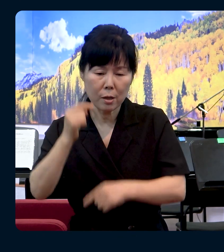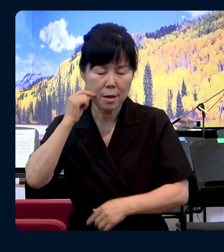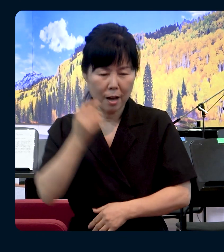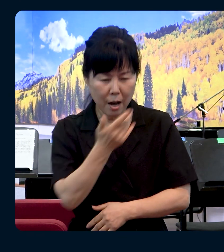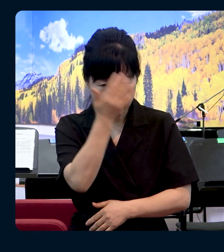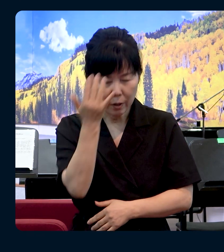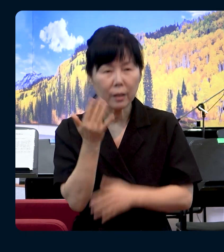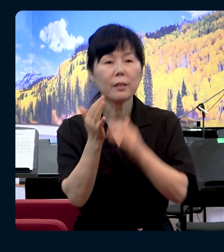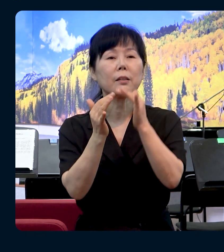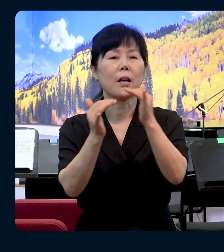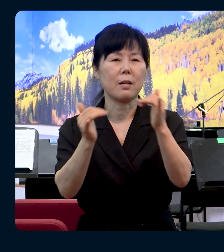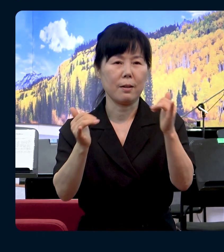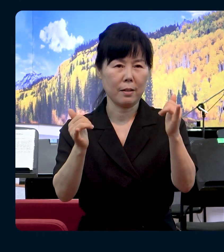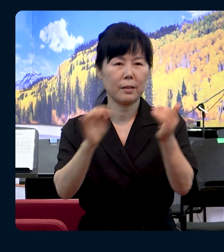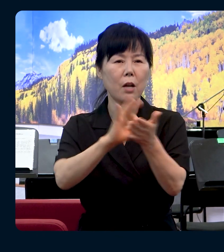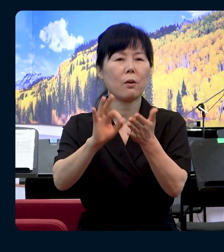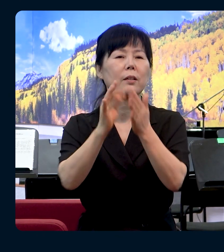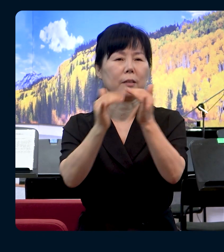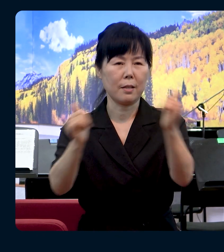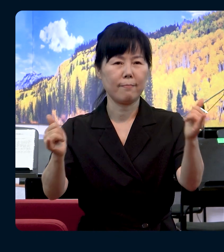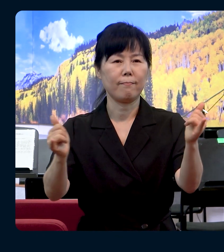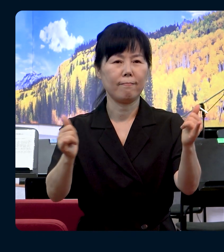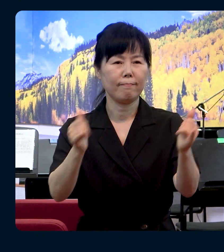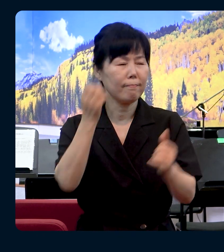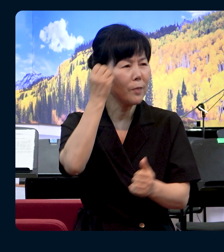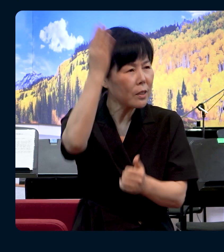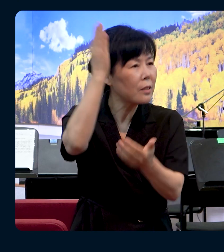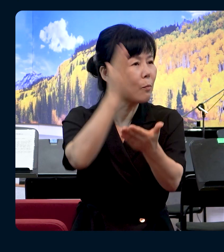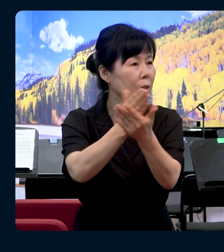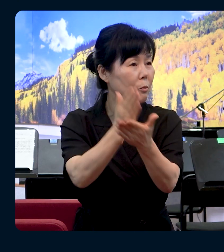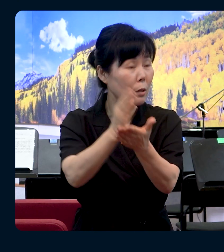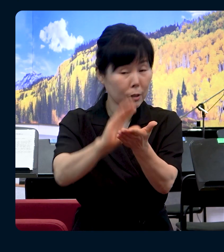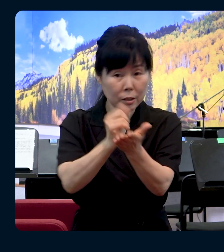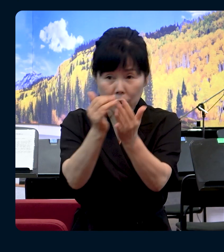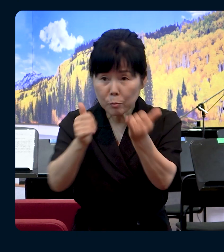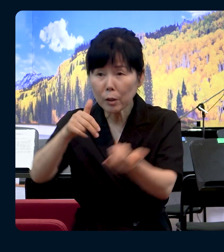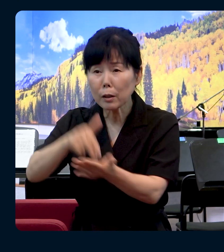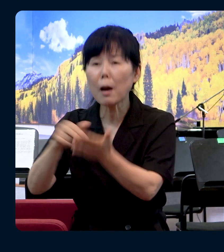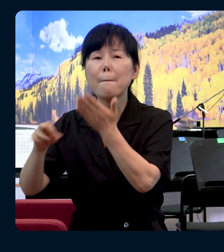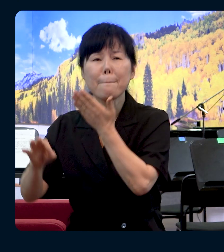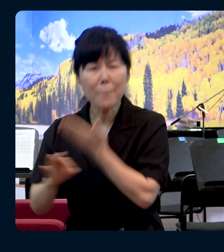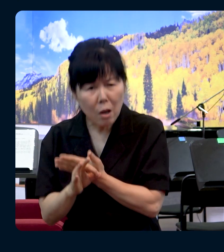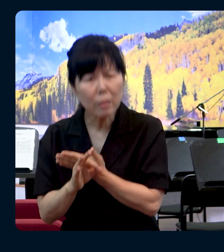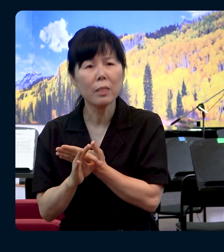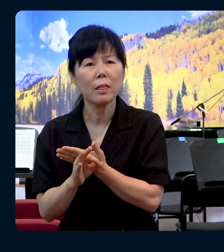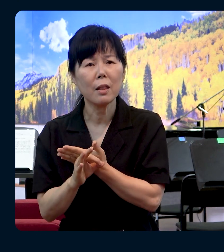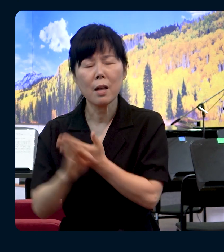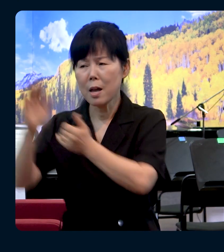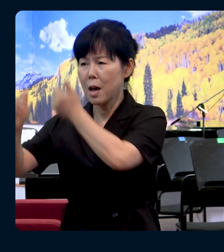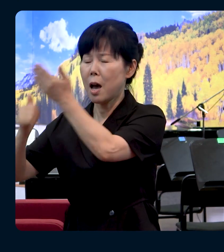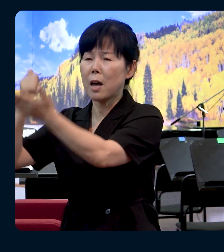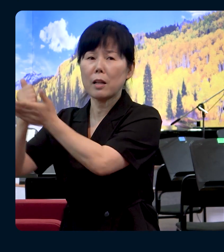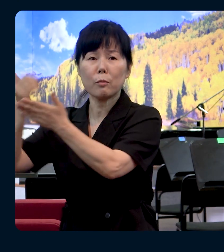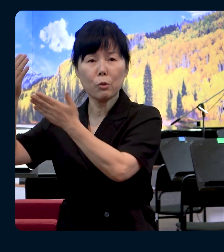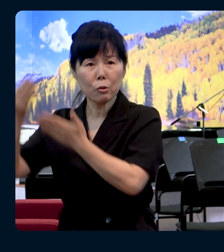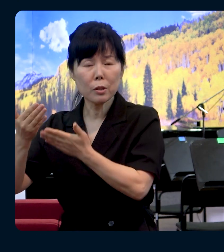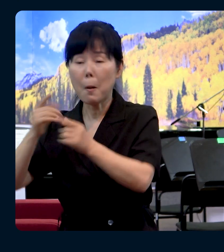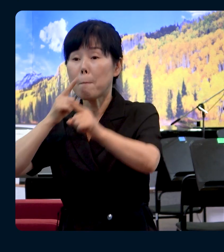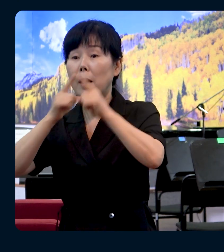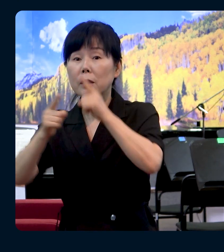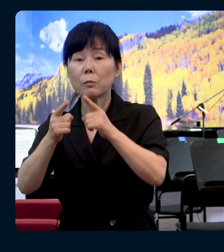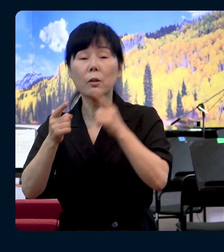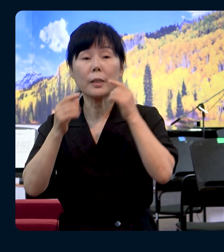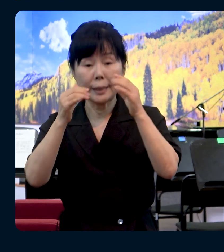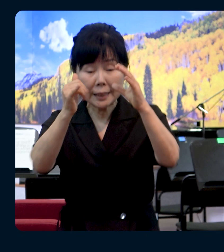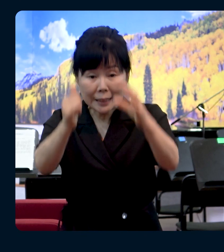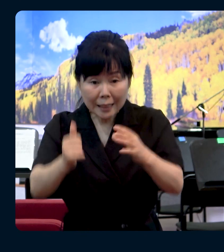사람이에요. 여러분 잊지 마십시오. 우리가 그리스도인이라고 한다면요, 예, 그렇습니다. 하나님께서 말씀으로